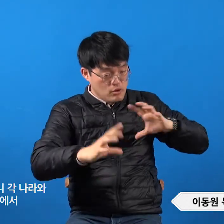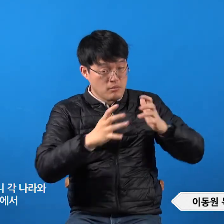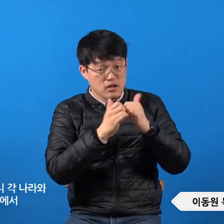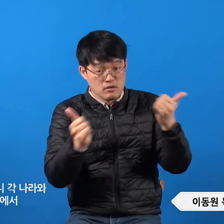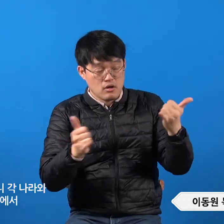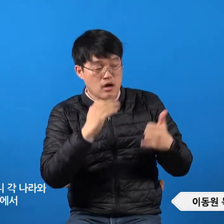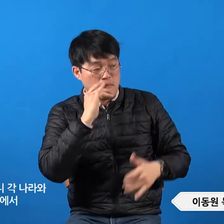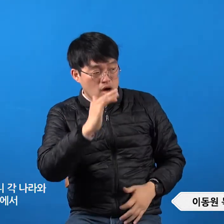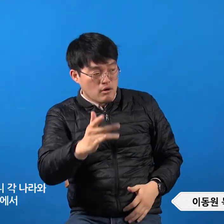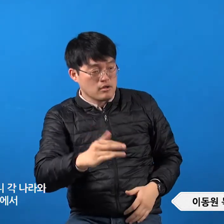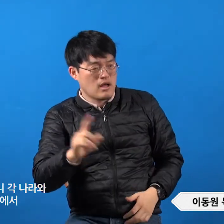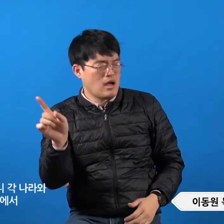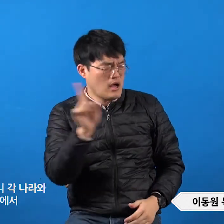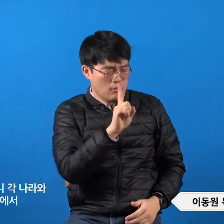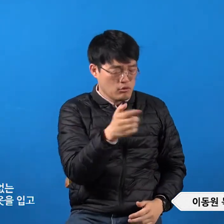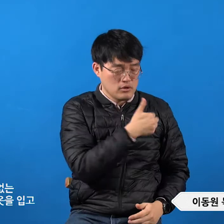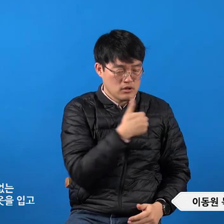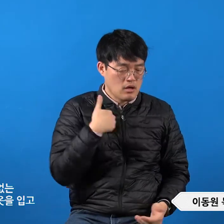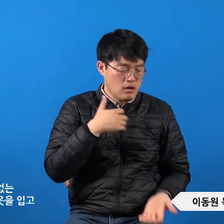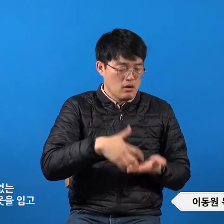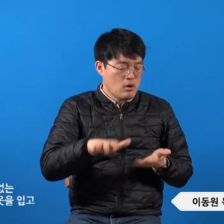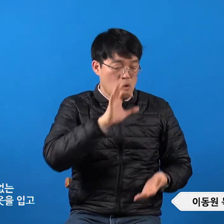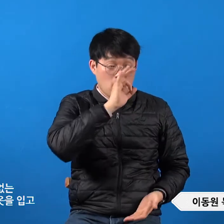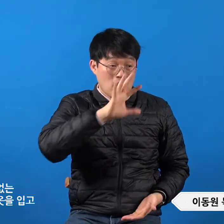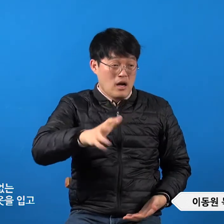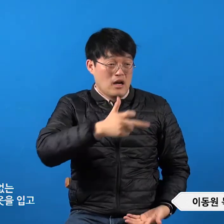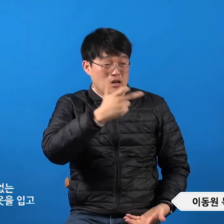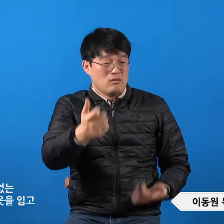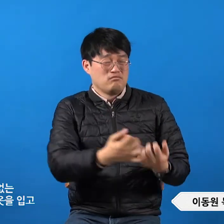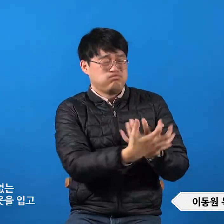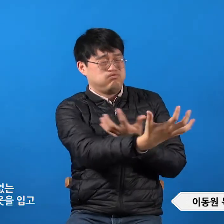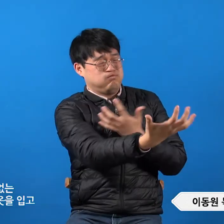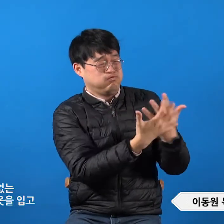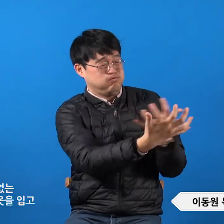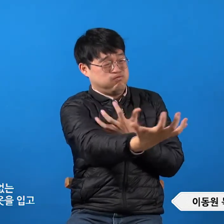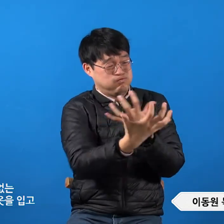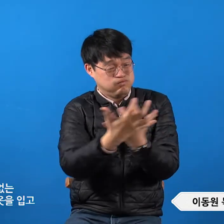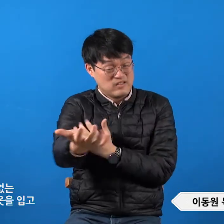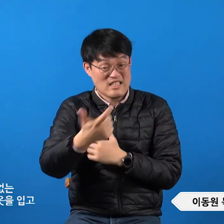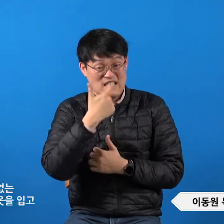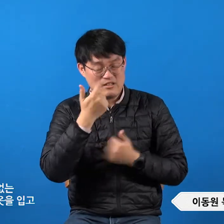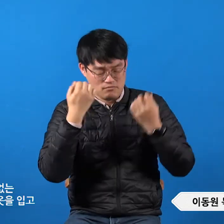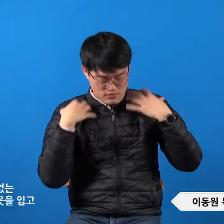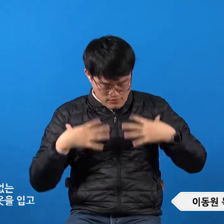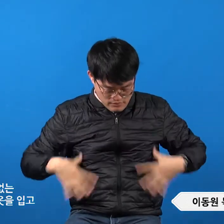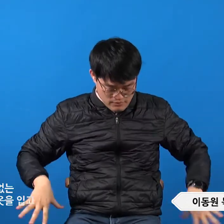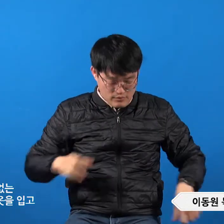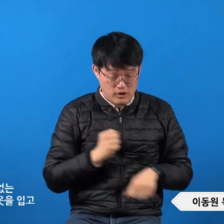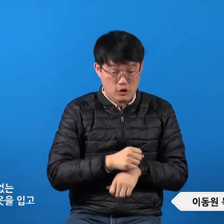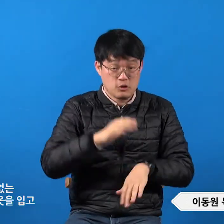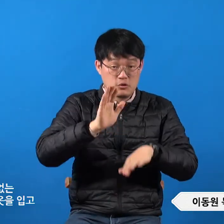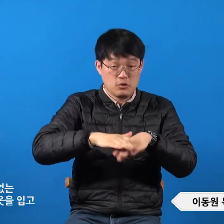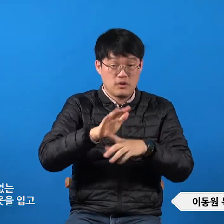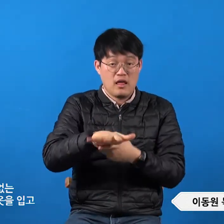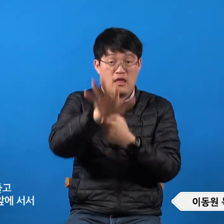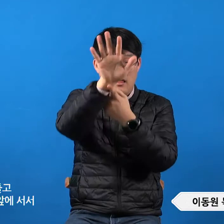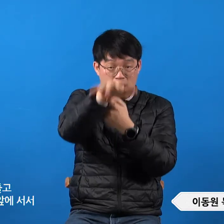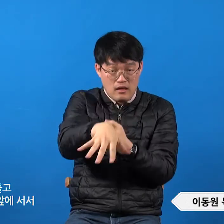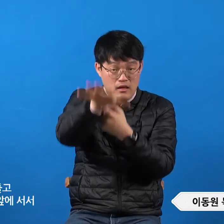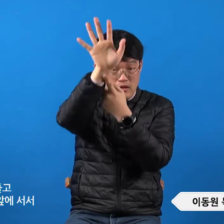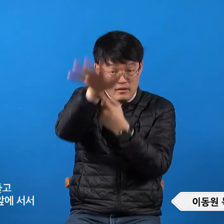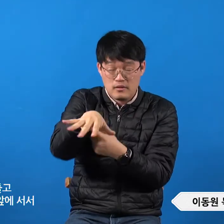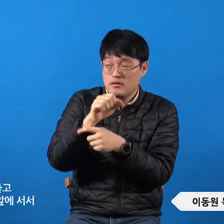족속과 백성과 방언에서 아무도 능히 셀 수 없는 큰 무리가 나와 흰 옷을 입고 손에 종려가지를